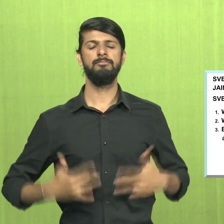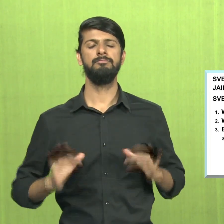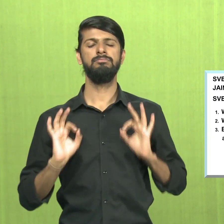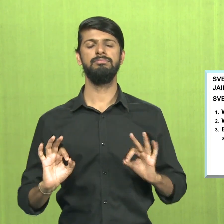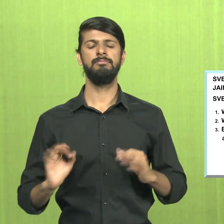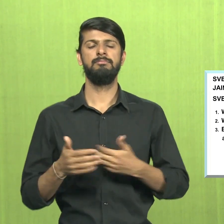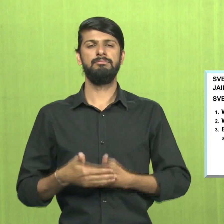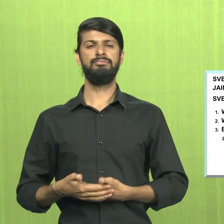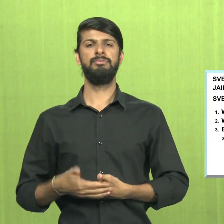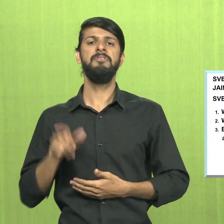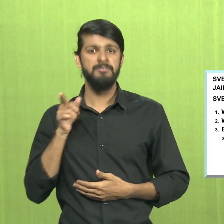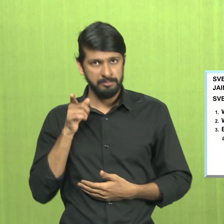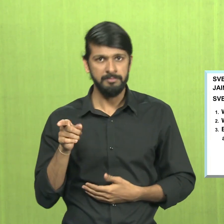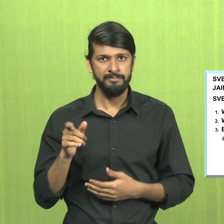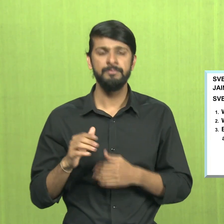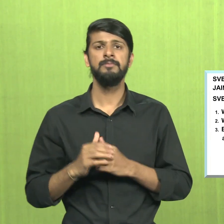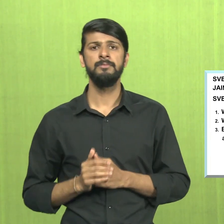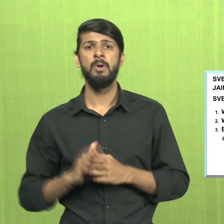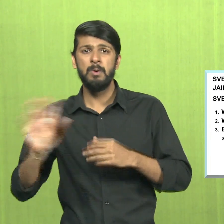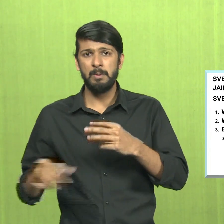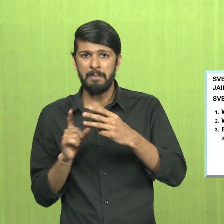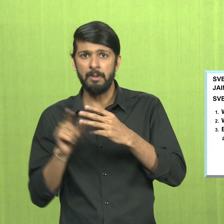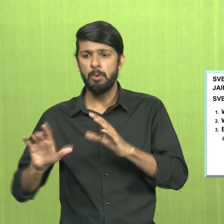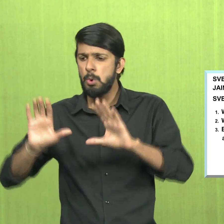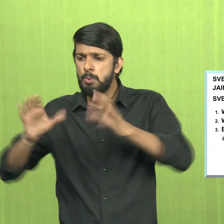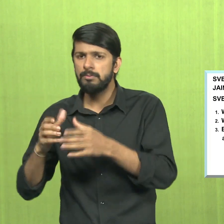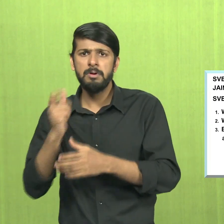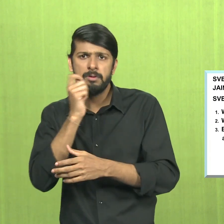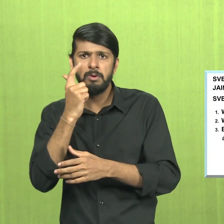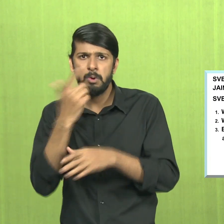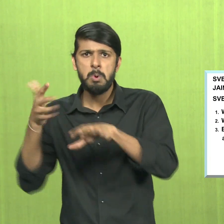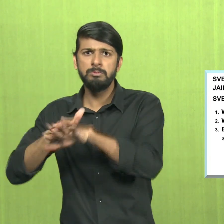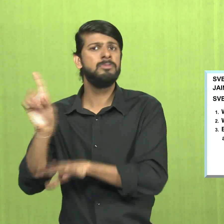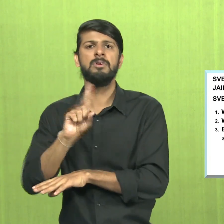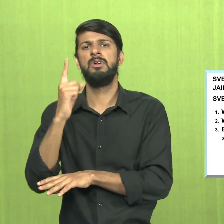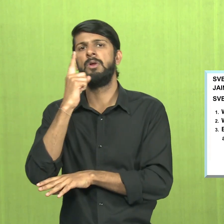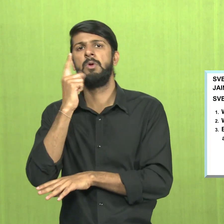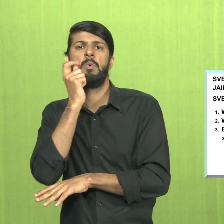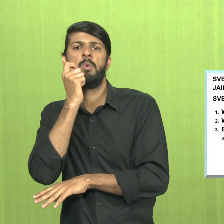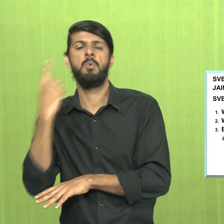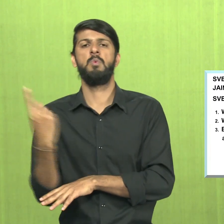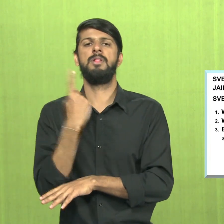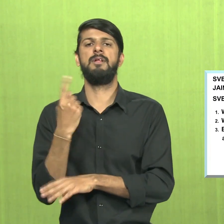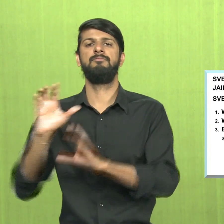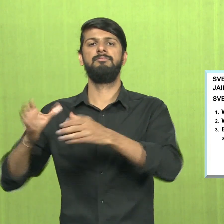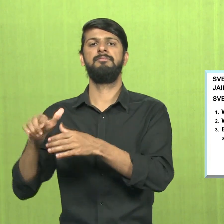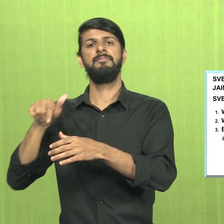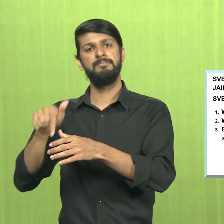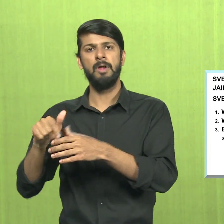कि नोटबंदी अखिलेश दुबे कीप एंड लास्टली इस ग्रुप इस कि